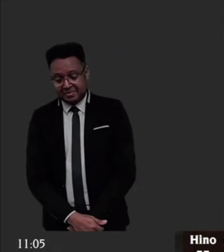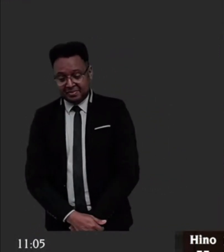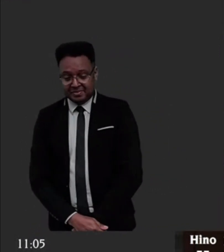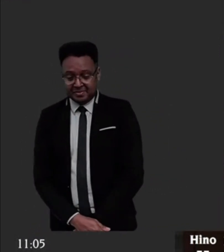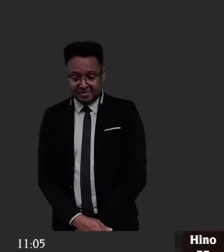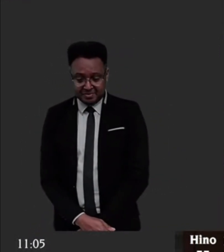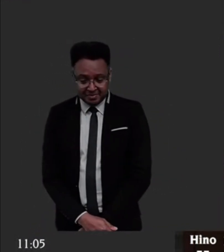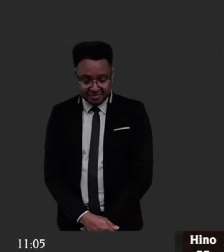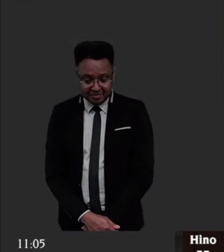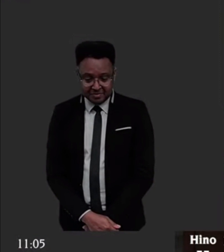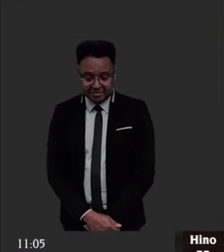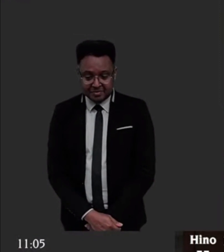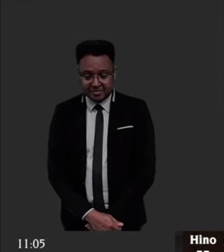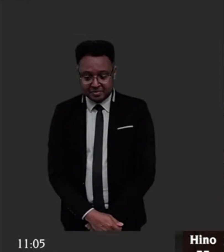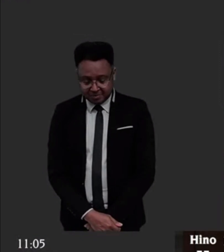Glória a Jesus.